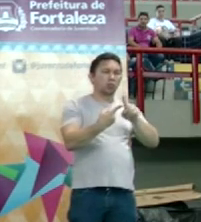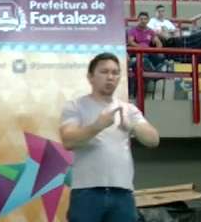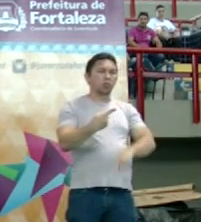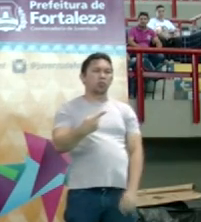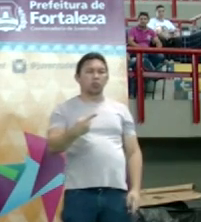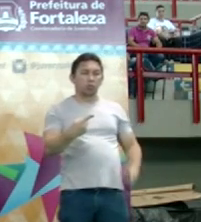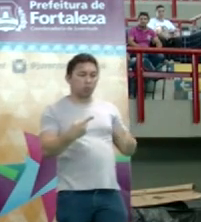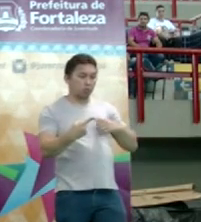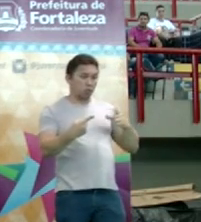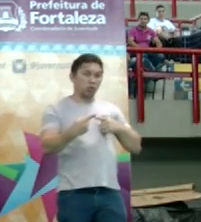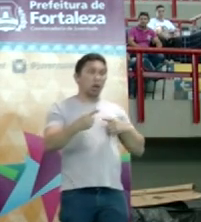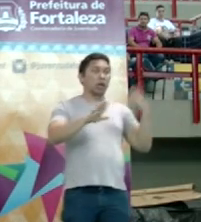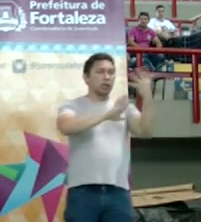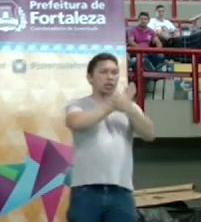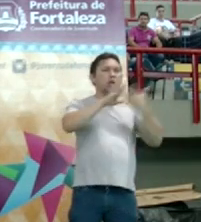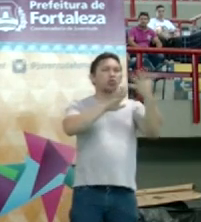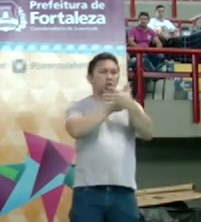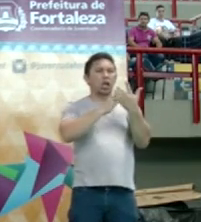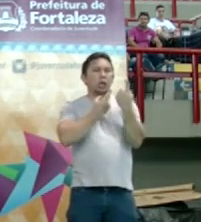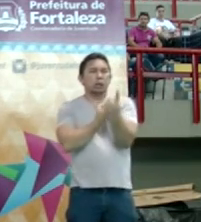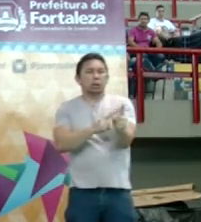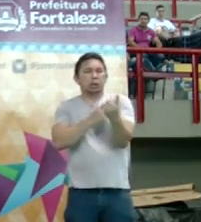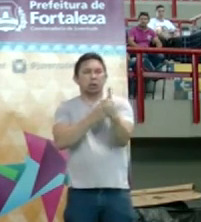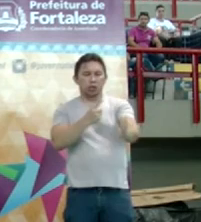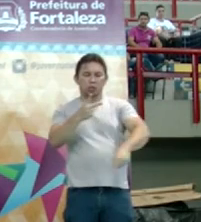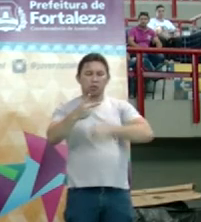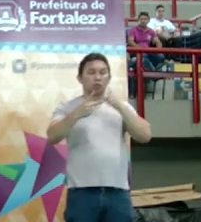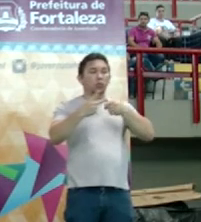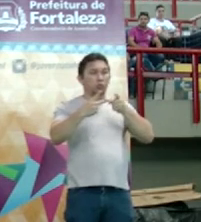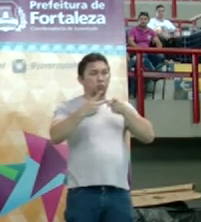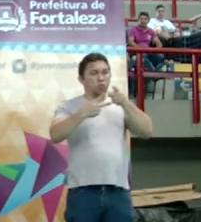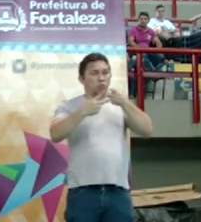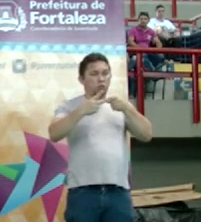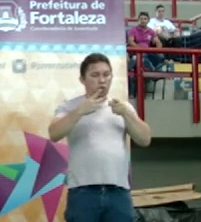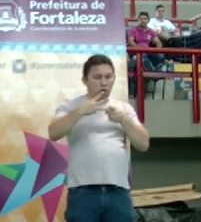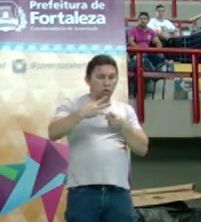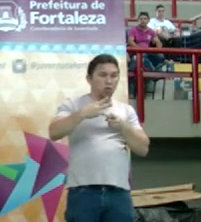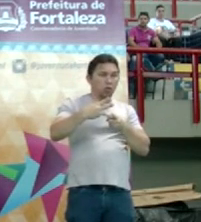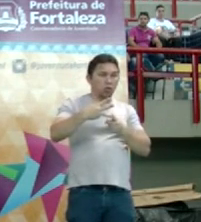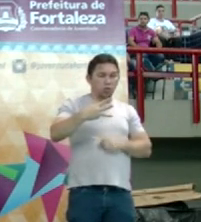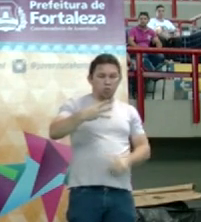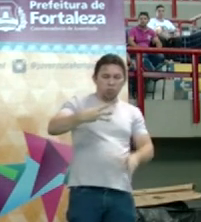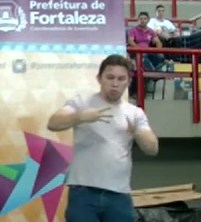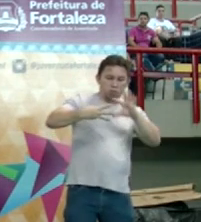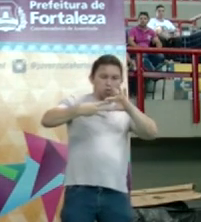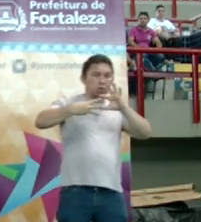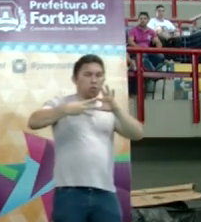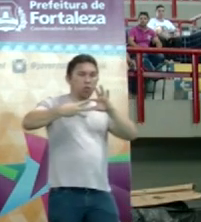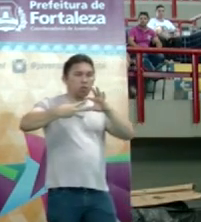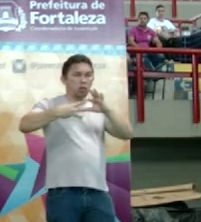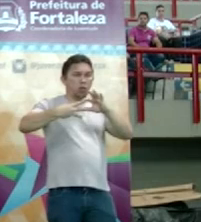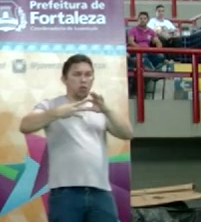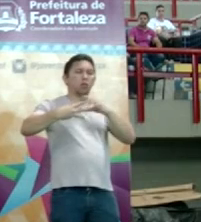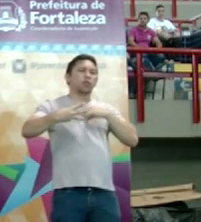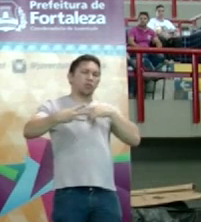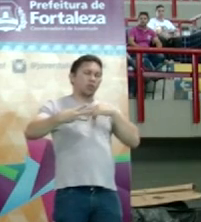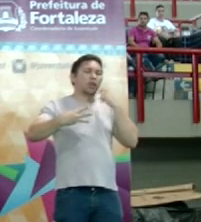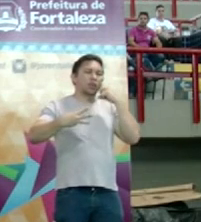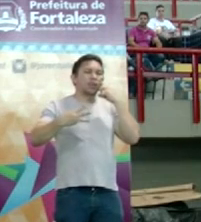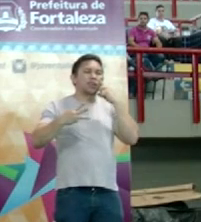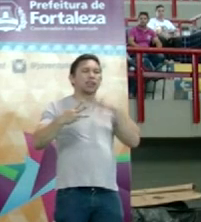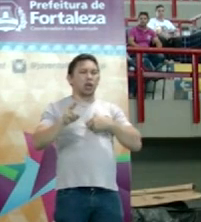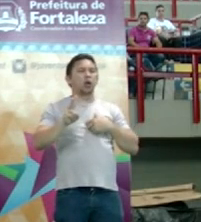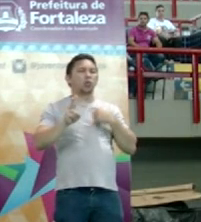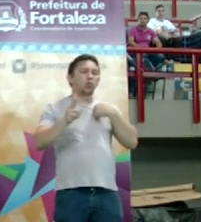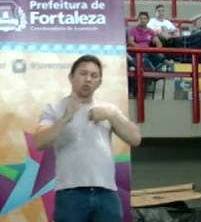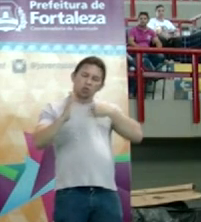os textos motivacionais, via de regra são 3, 2 em linguagem verbal, aquele que